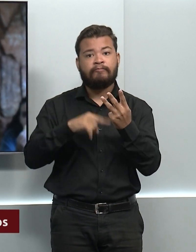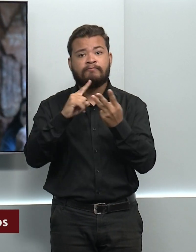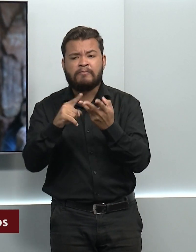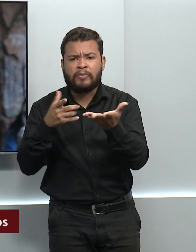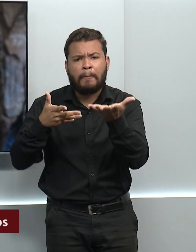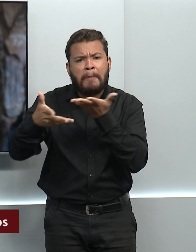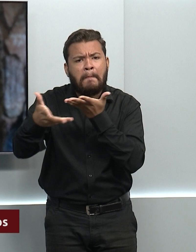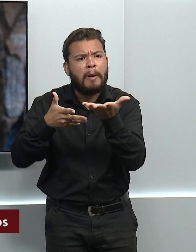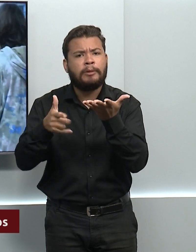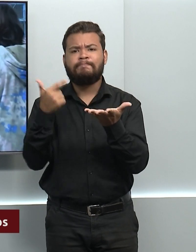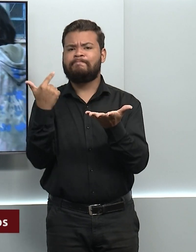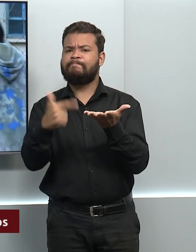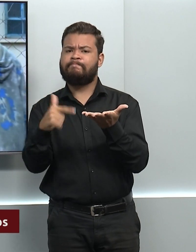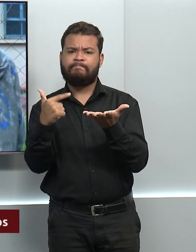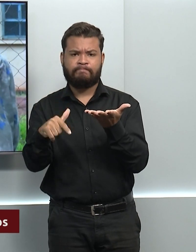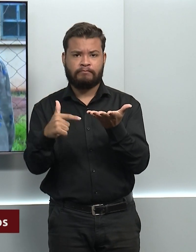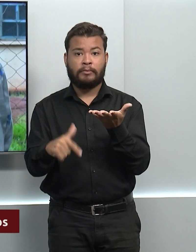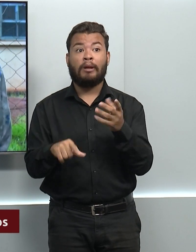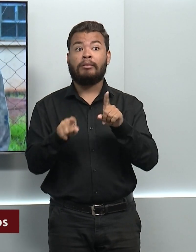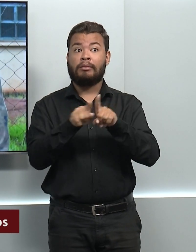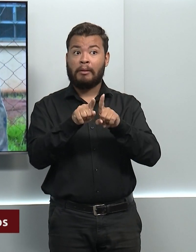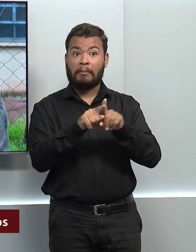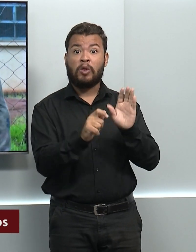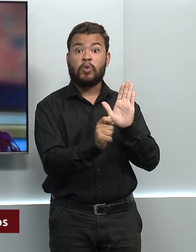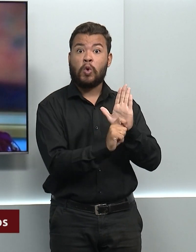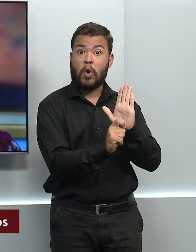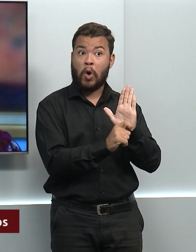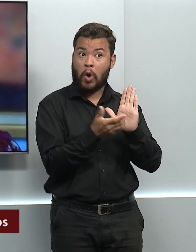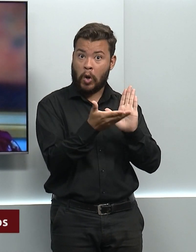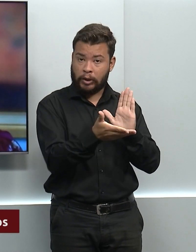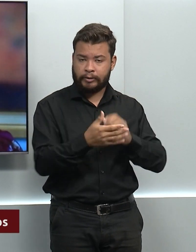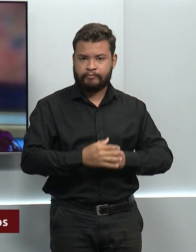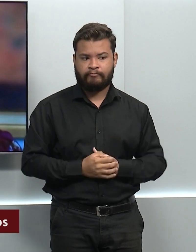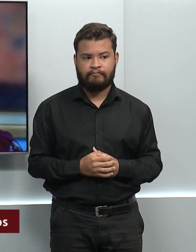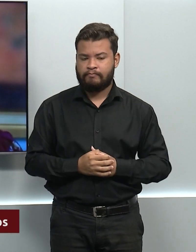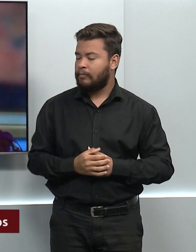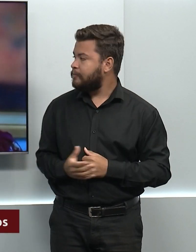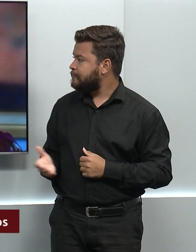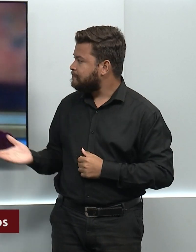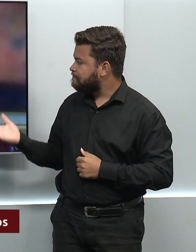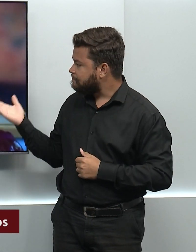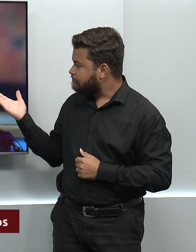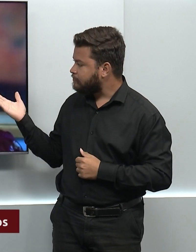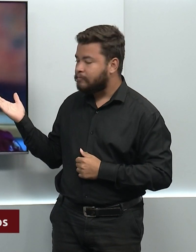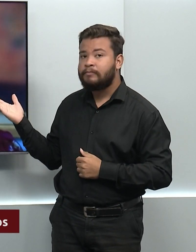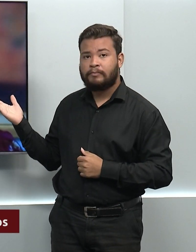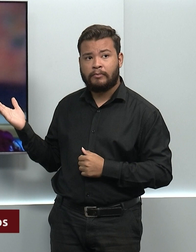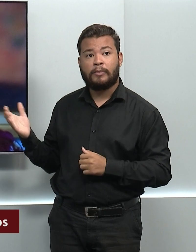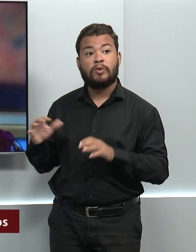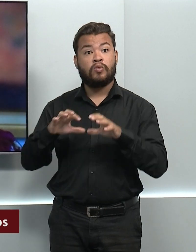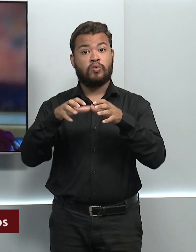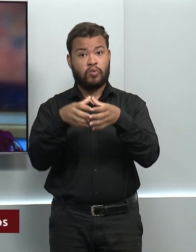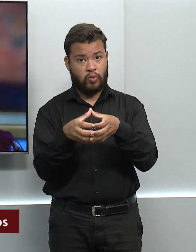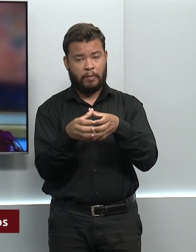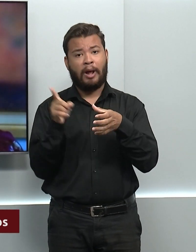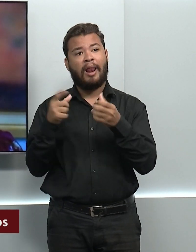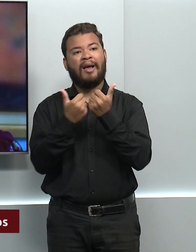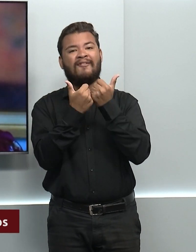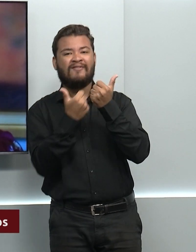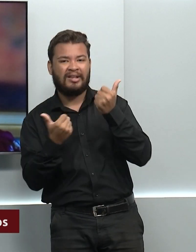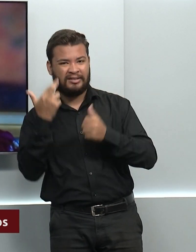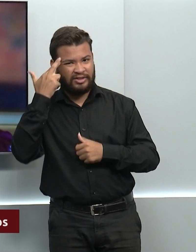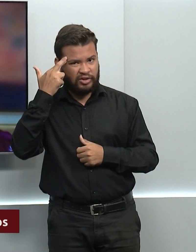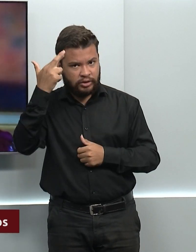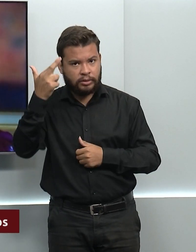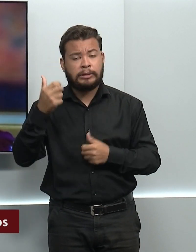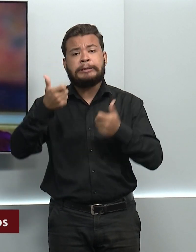obrigações cotidianas e uso de drogas. Marilúcia Pereira, vice-diretora do Centro de Estudos, deixa